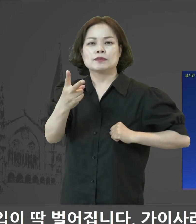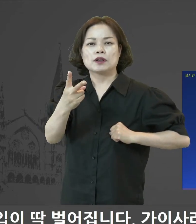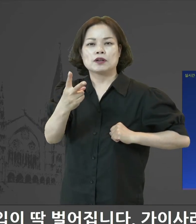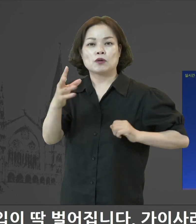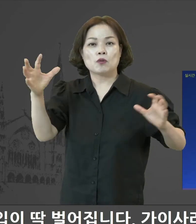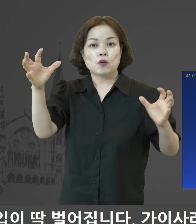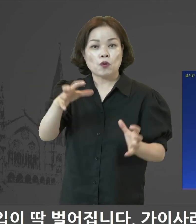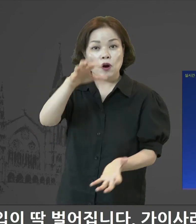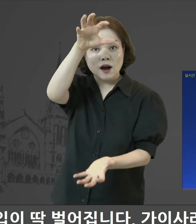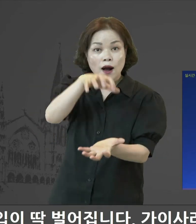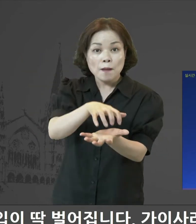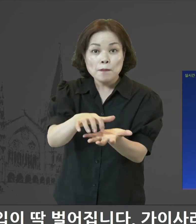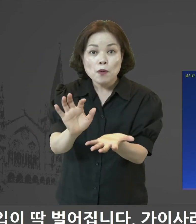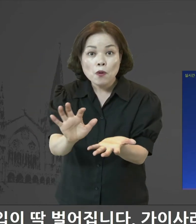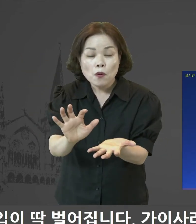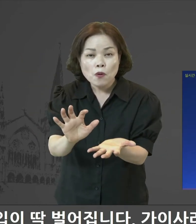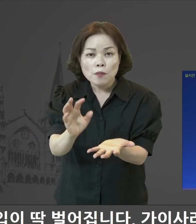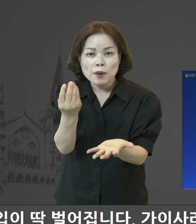명?